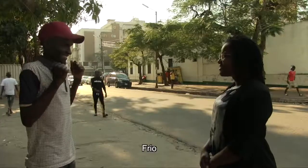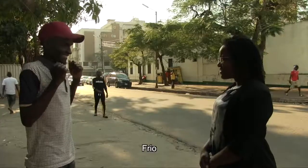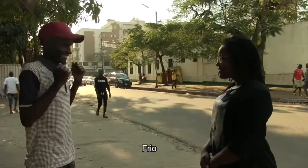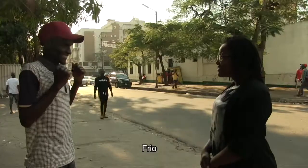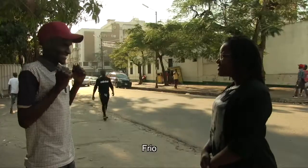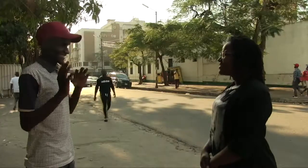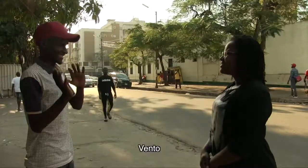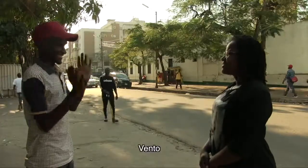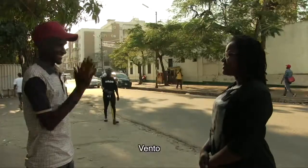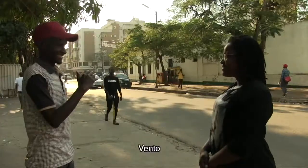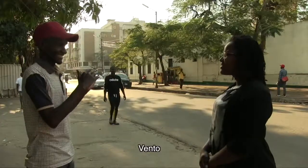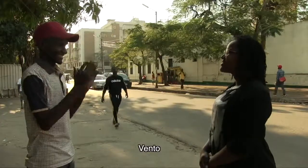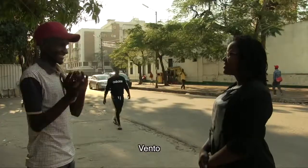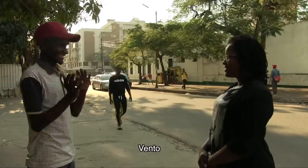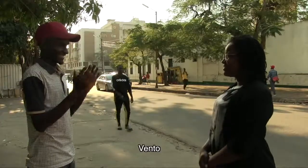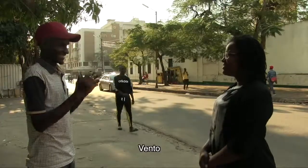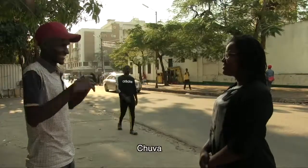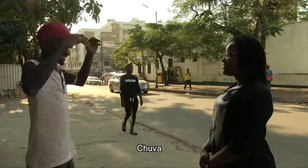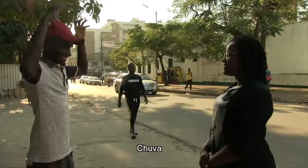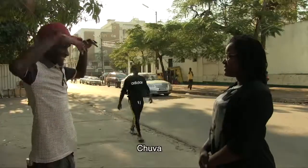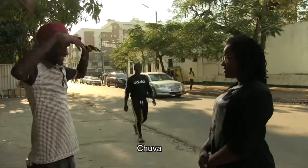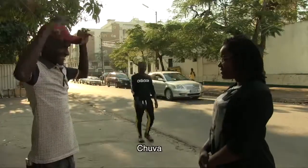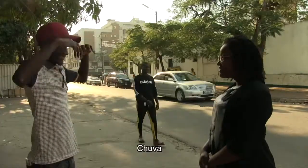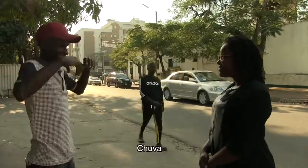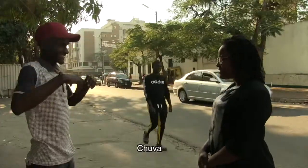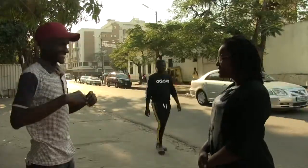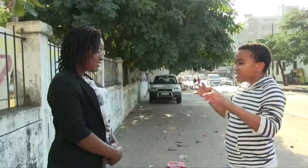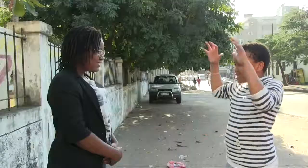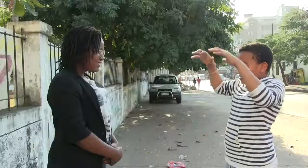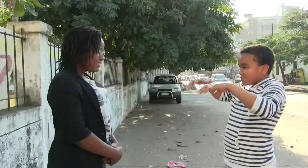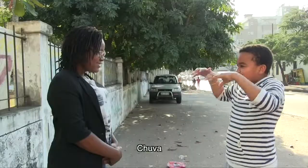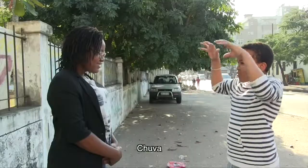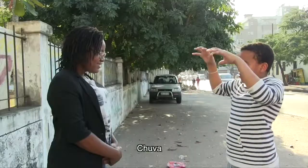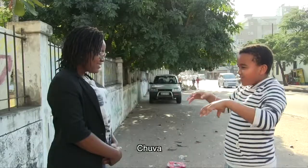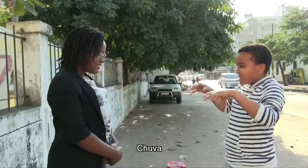frio, vento, chuva, chuva,